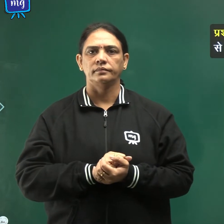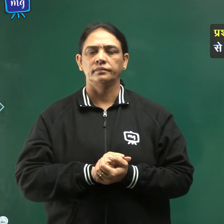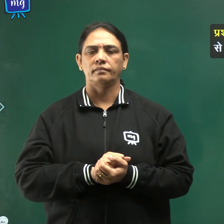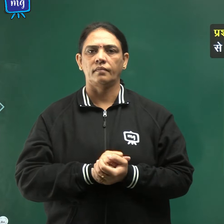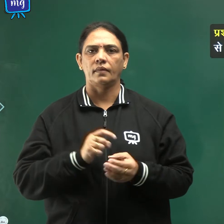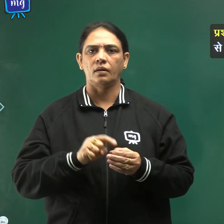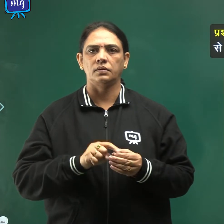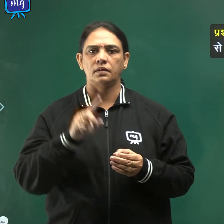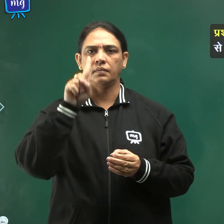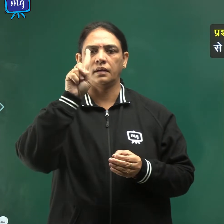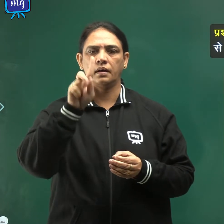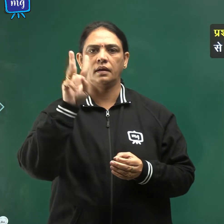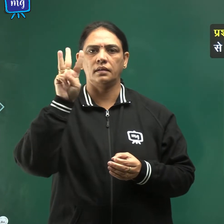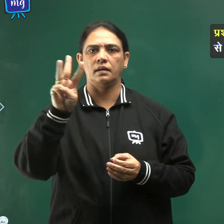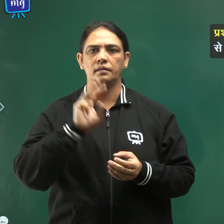प्रश्न नंबर 13,